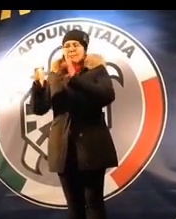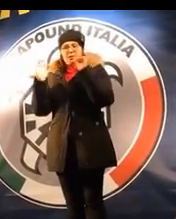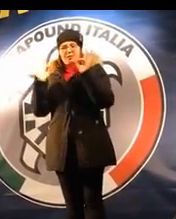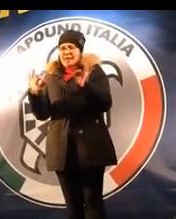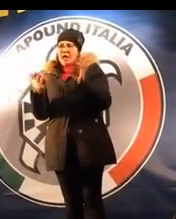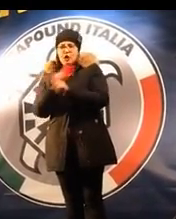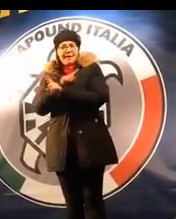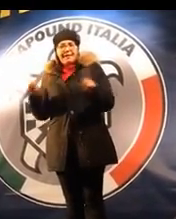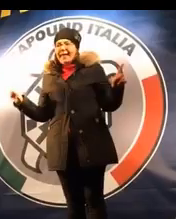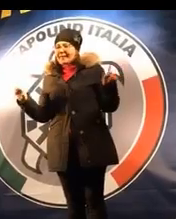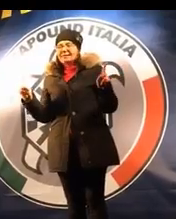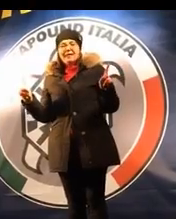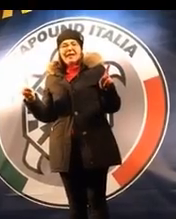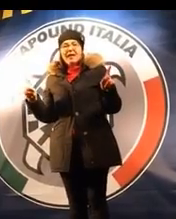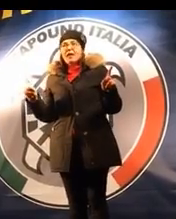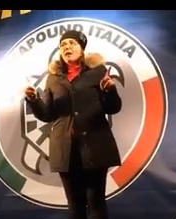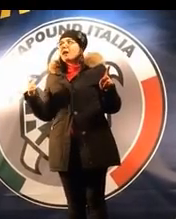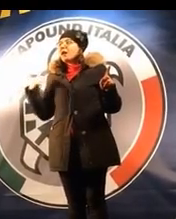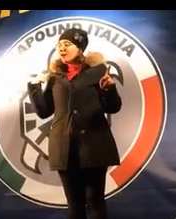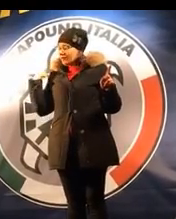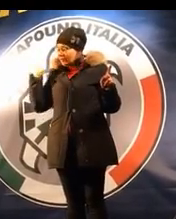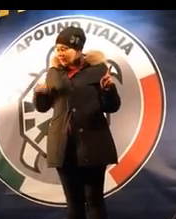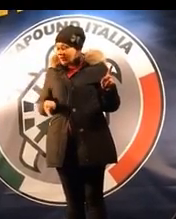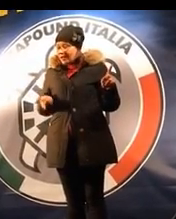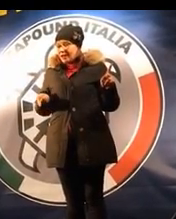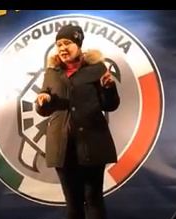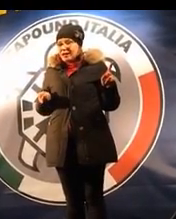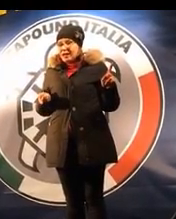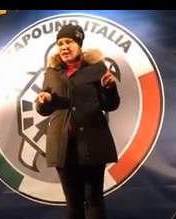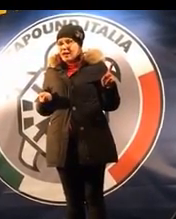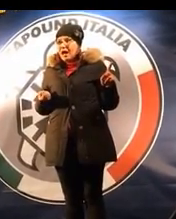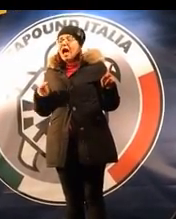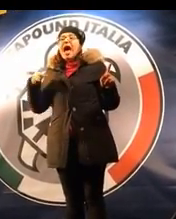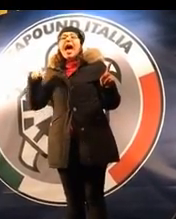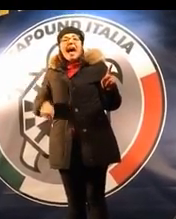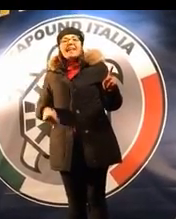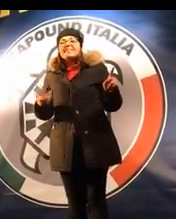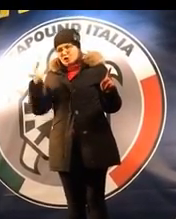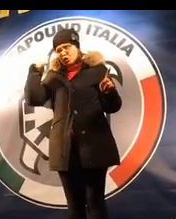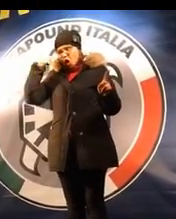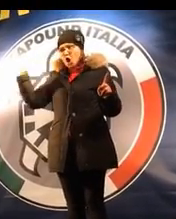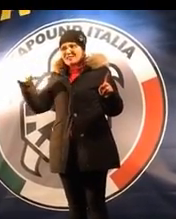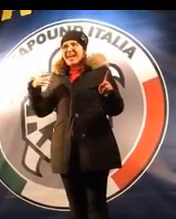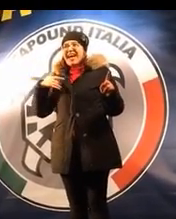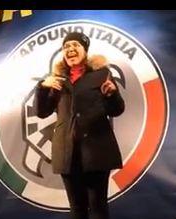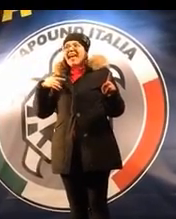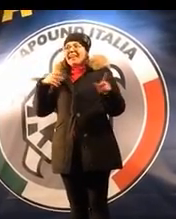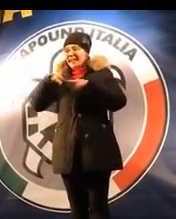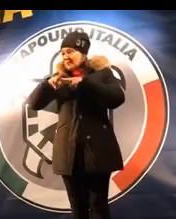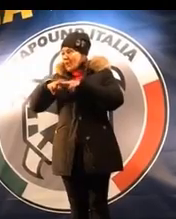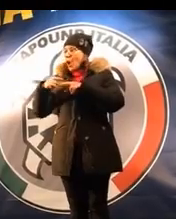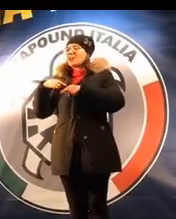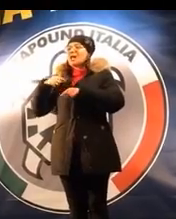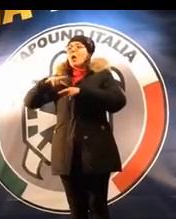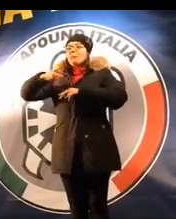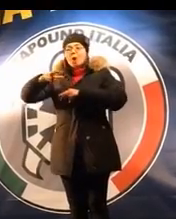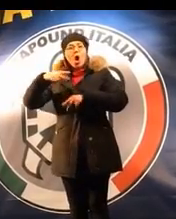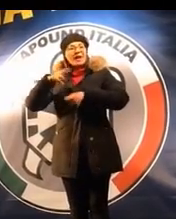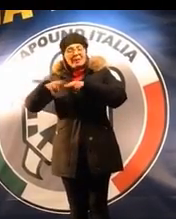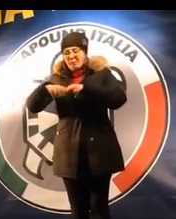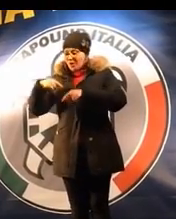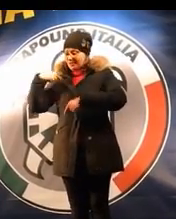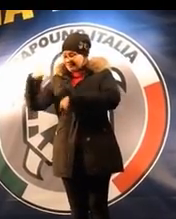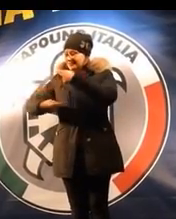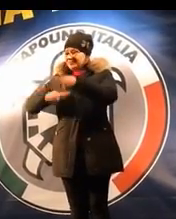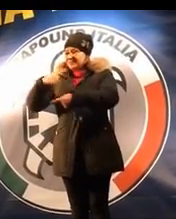che a 100 anni dal loro sacrificio noi saremmo stati qui e noi siamo i loro nipoti e i loro pronipoti, e loro lo hanno fatto perché noi qui si avesse